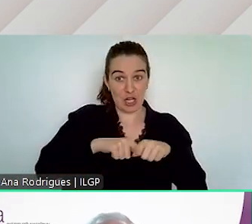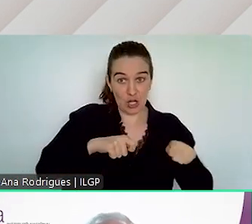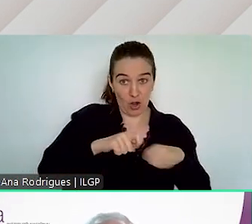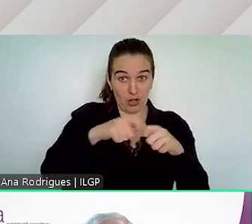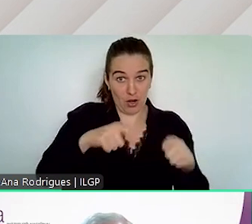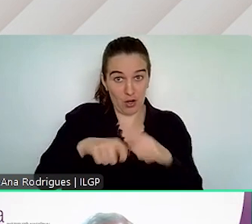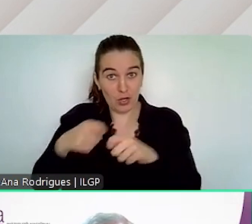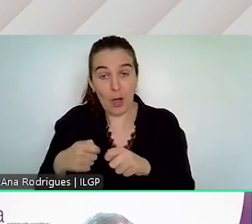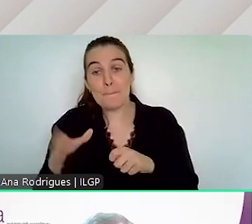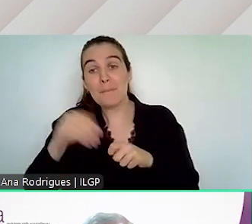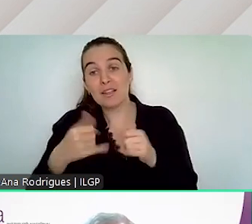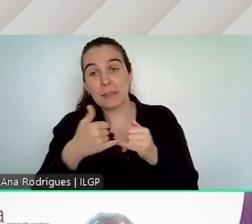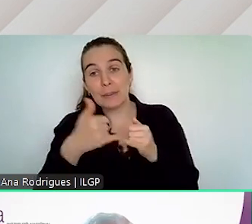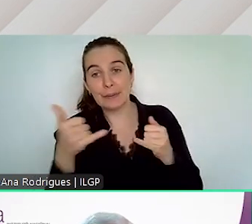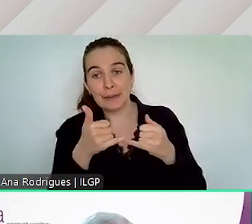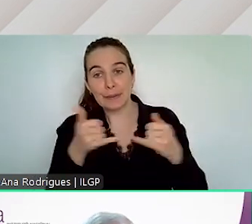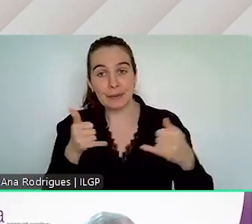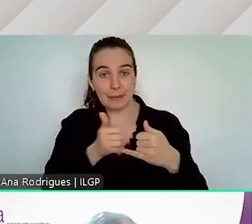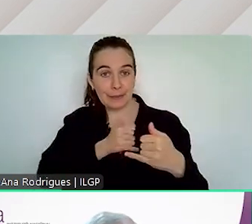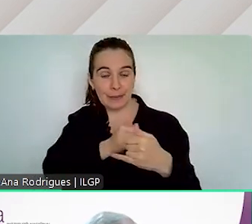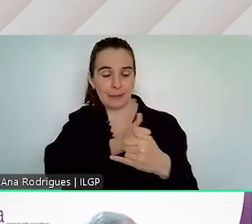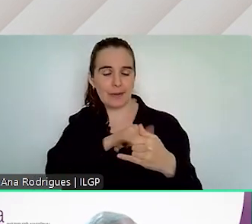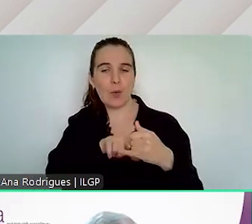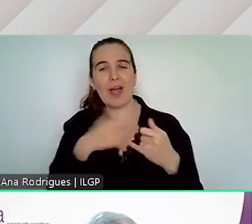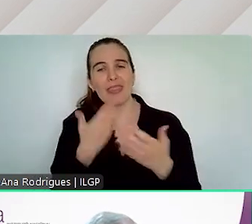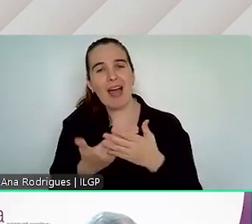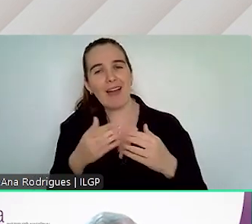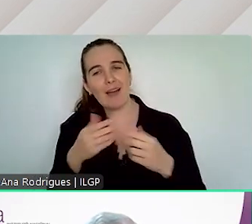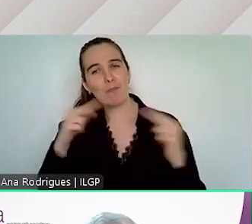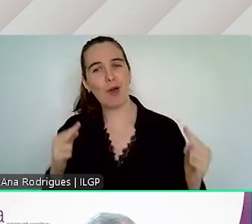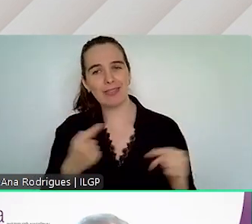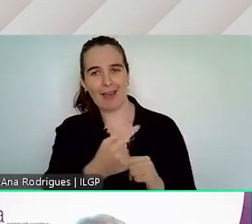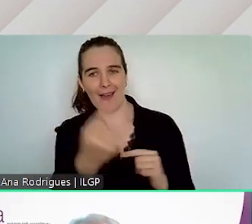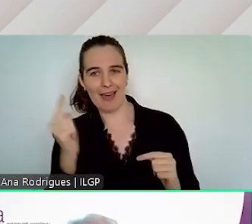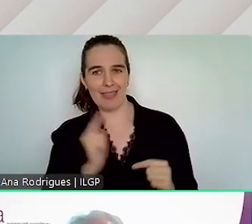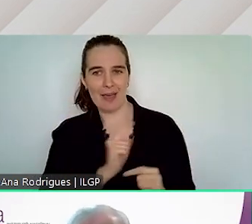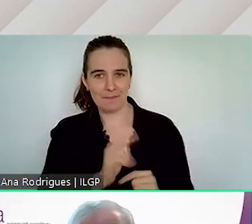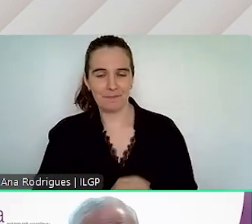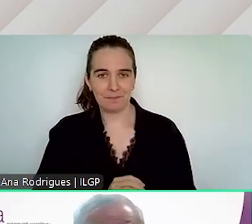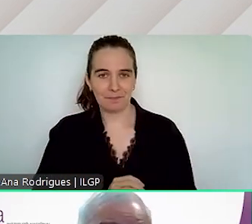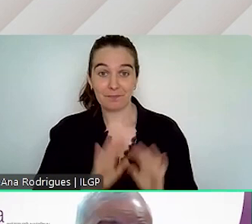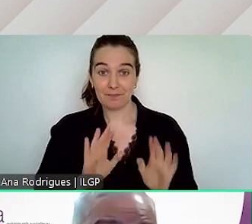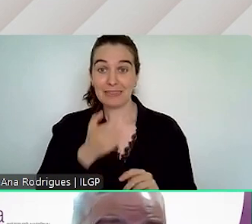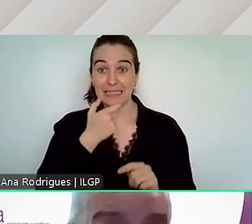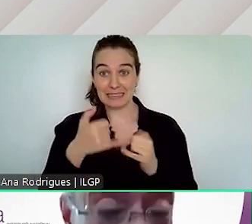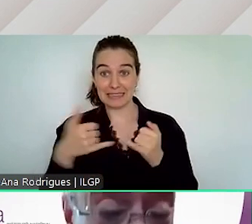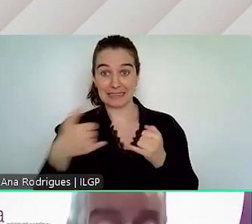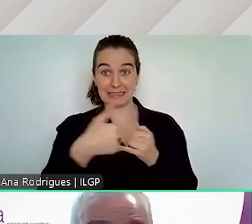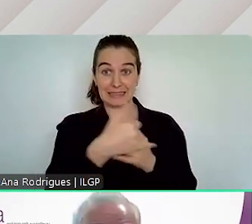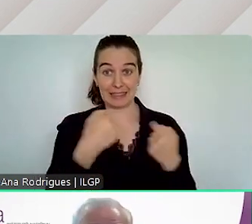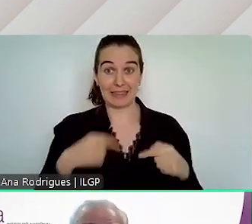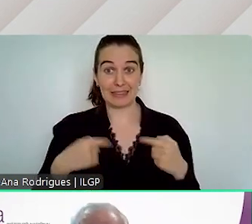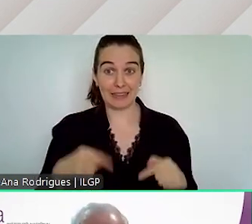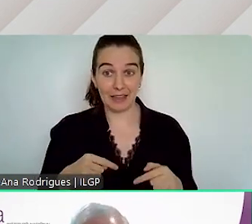eficiência dos links que nos permitem comunicar uns com os outros. E depois, então, agora põe-se a questão seguinte: e o que é que eu